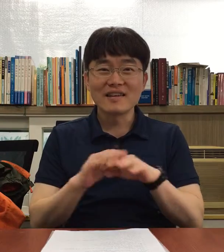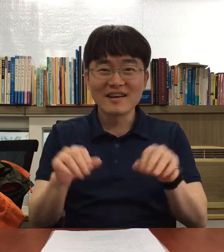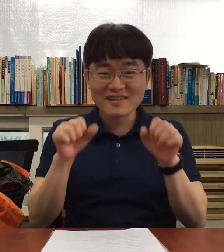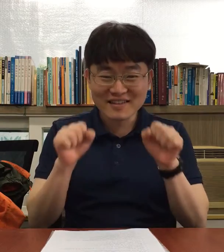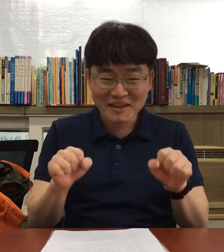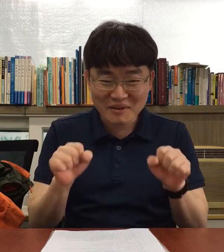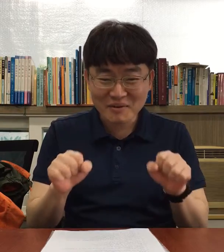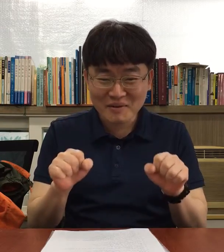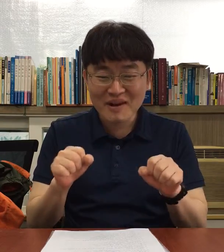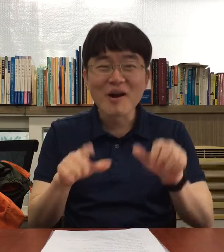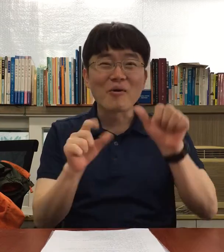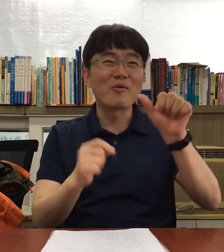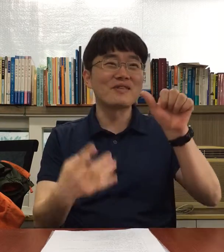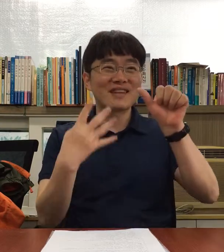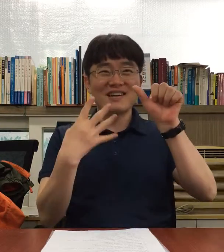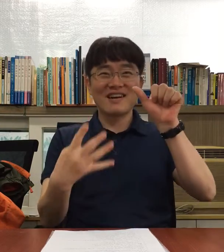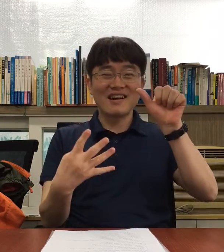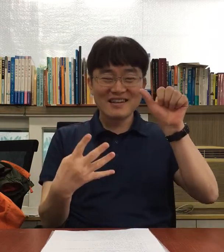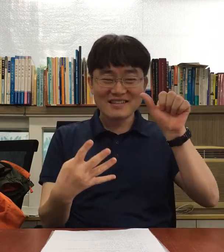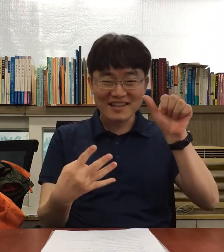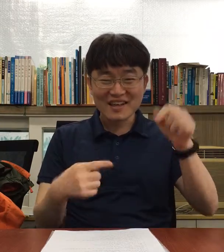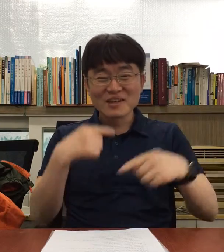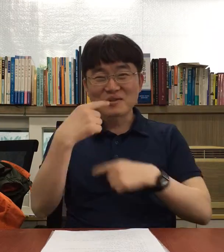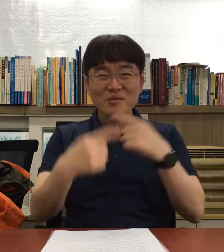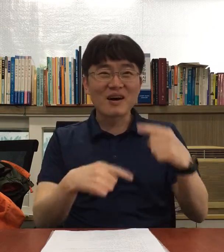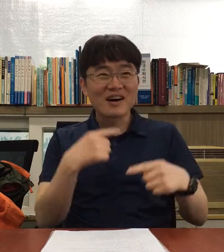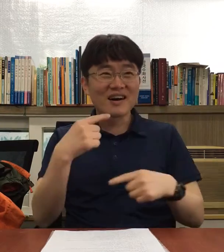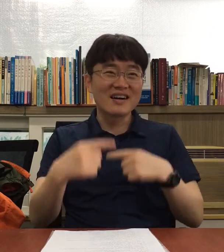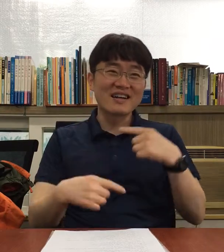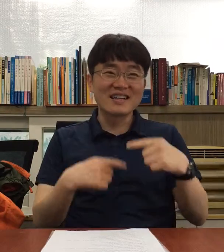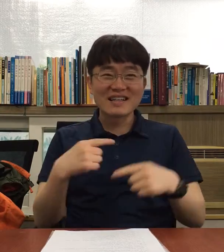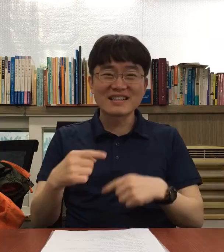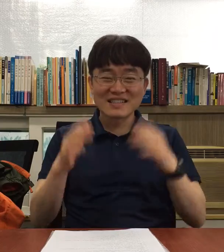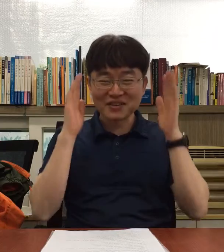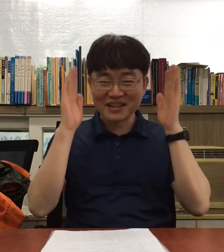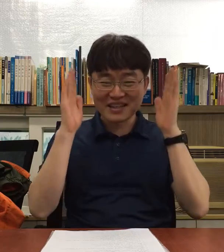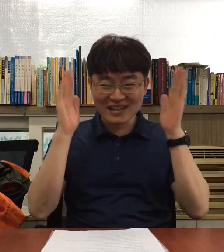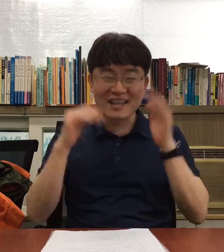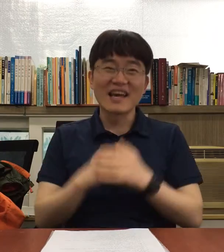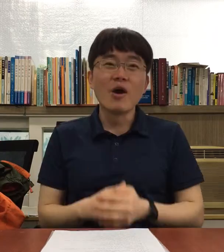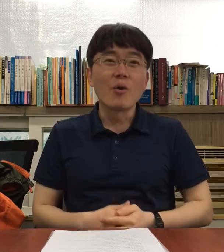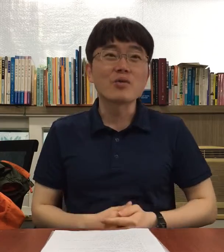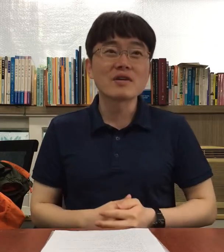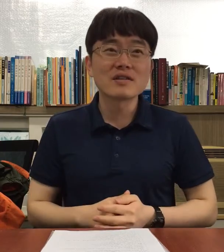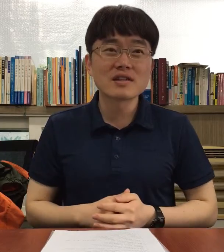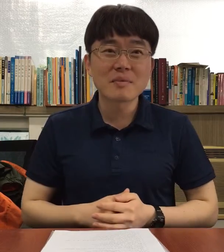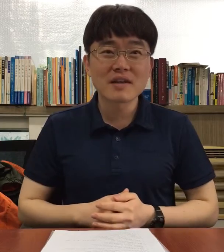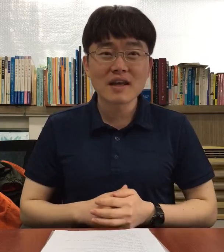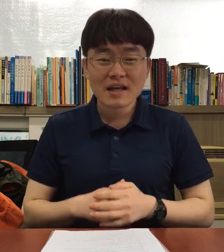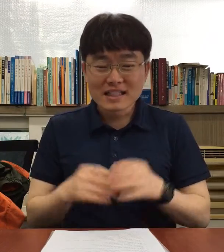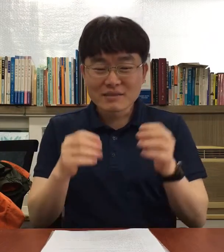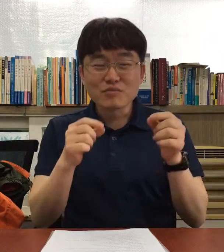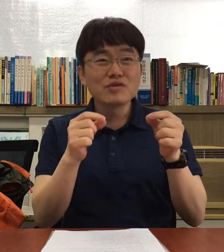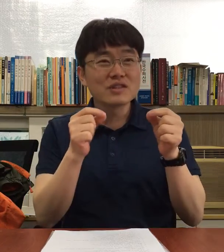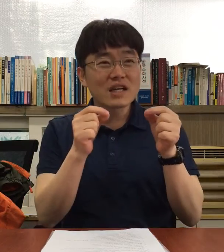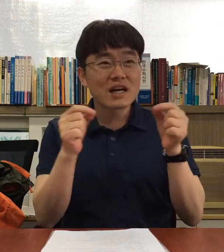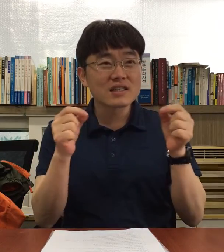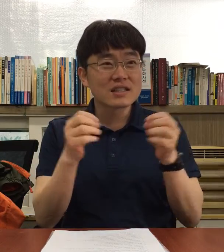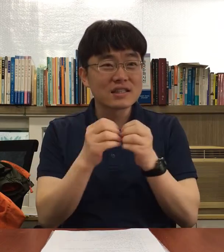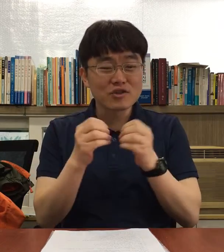네, 안녕하세요. 5월 4일 날, 수학 스터디. 오늘은 특별히 문장들을 좀